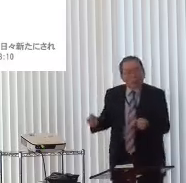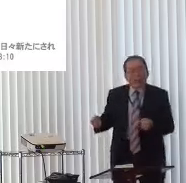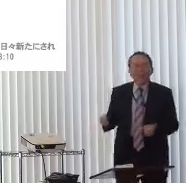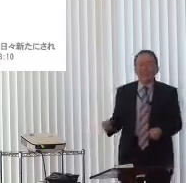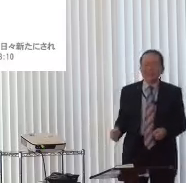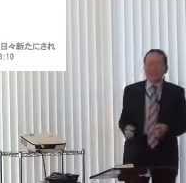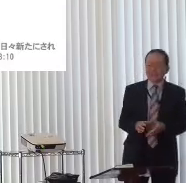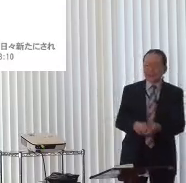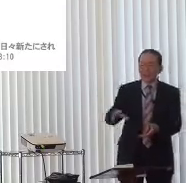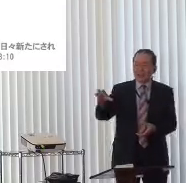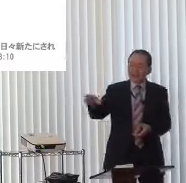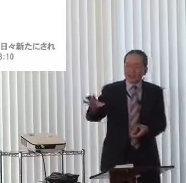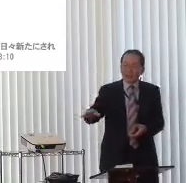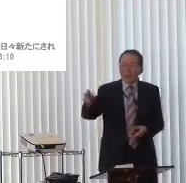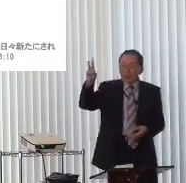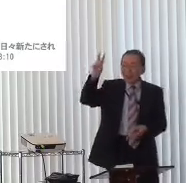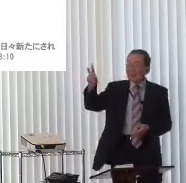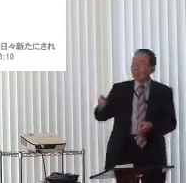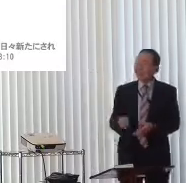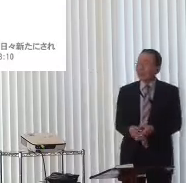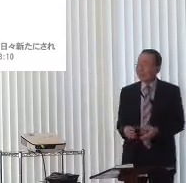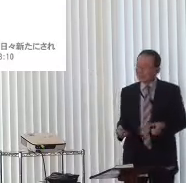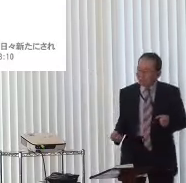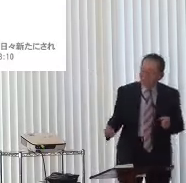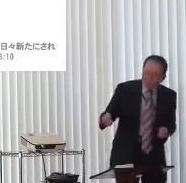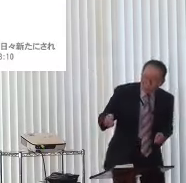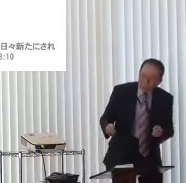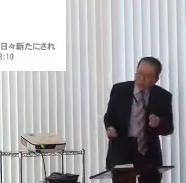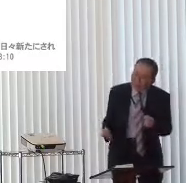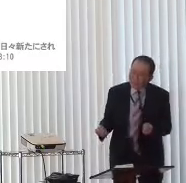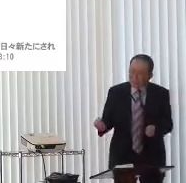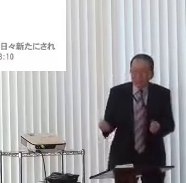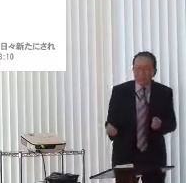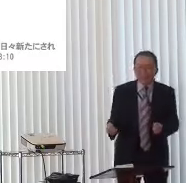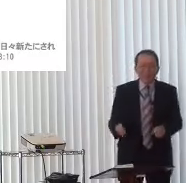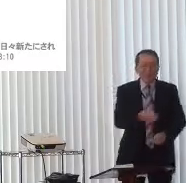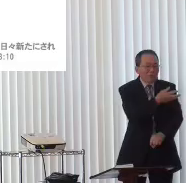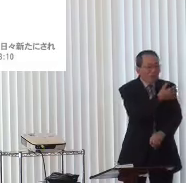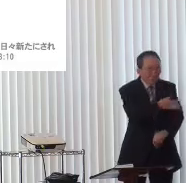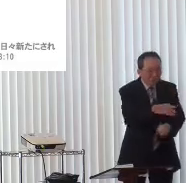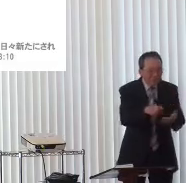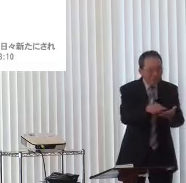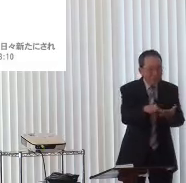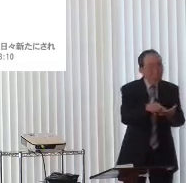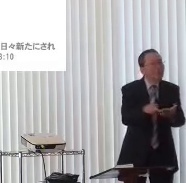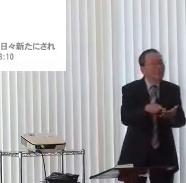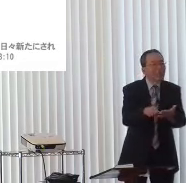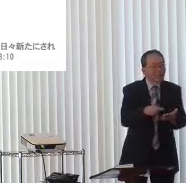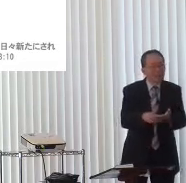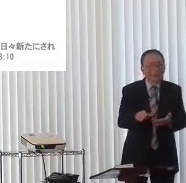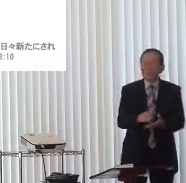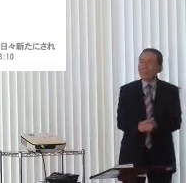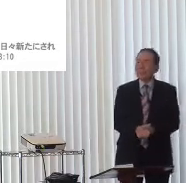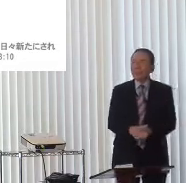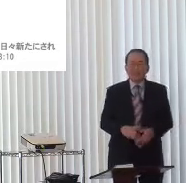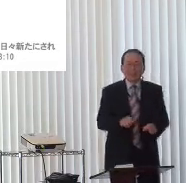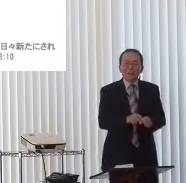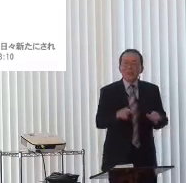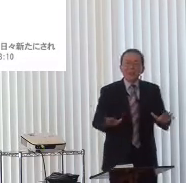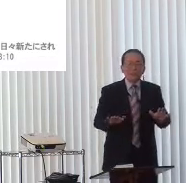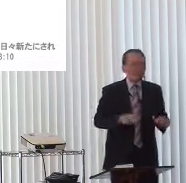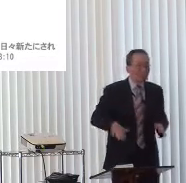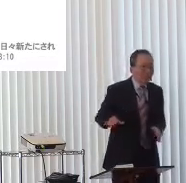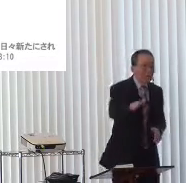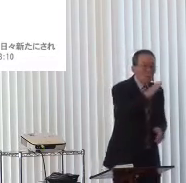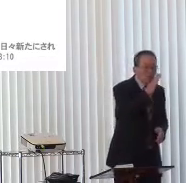まあ、あそこまで神様と深く格闘するというようなことが私たちの人生にあるかどうか分かりませんが、今年もしかしたら皆さんに